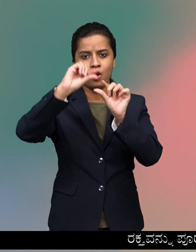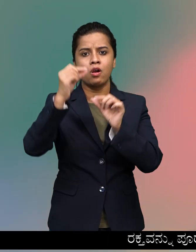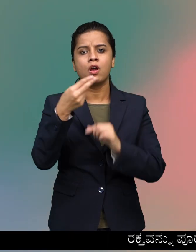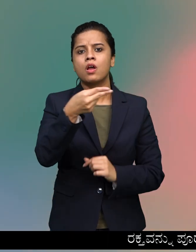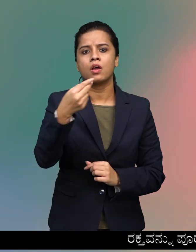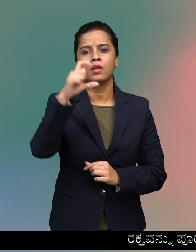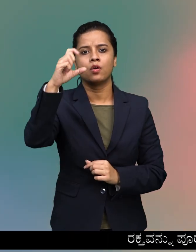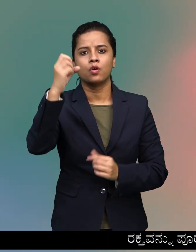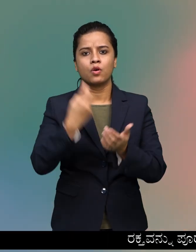ಪರಿಧಮನಿಯ ನಾಳಗಳಾಗಿವೆ.